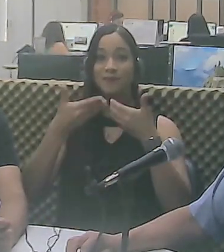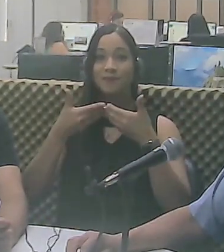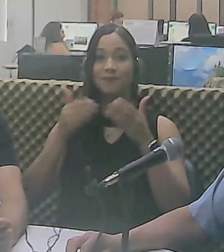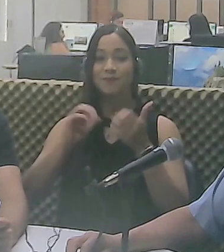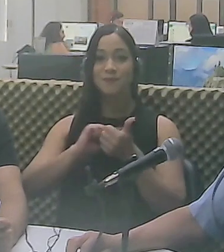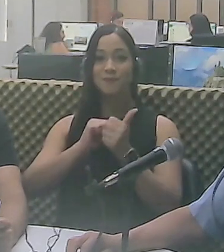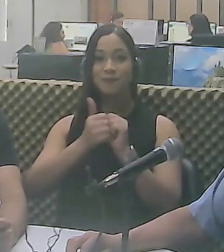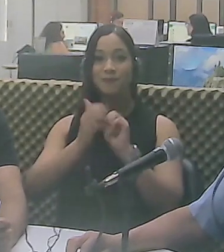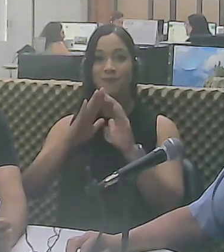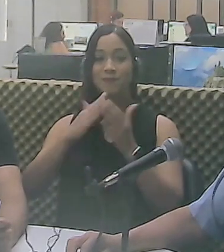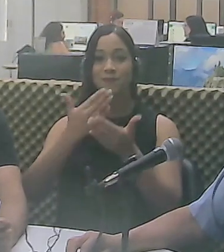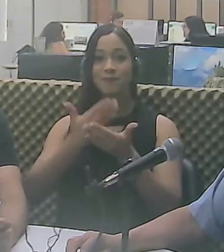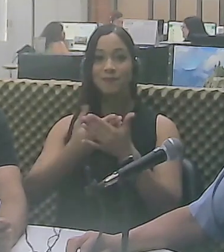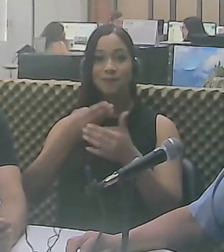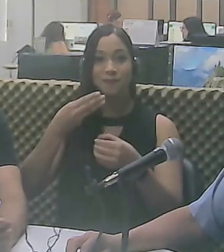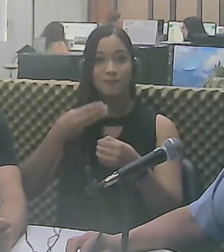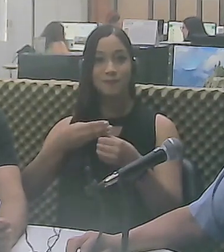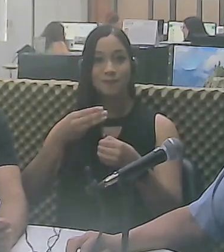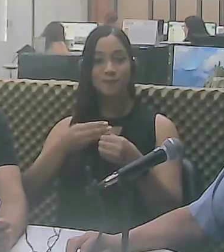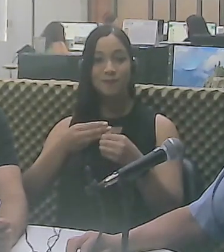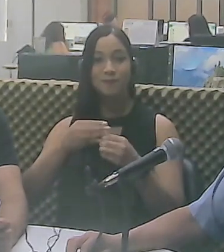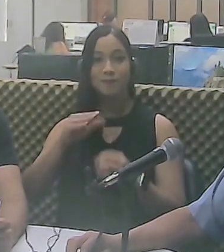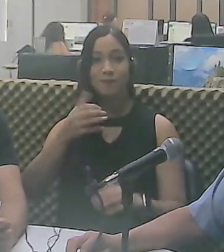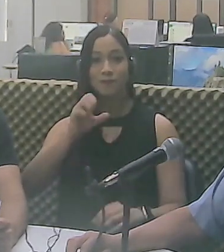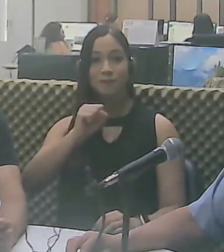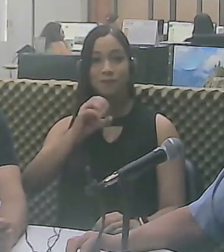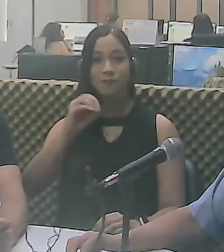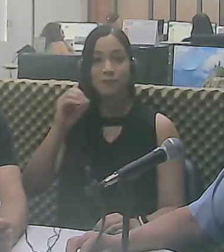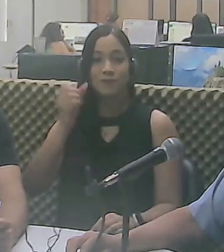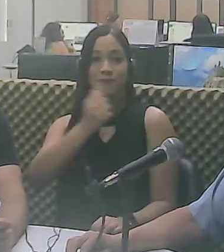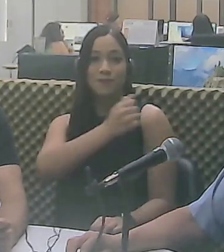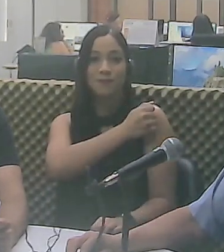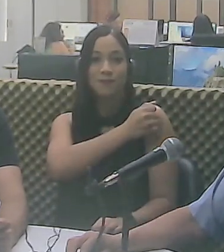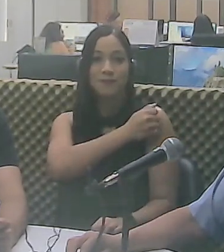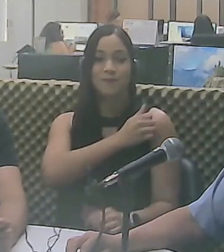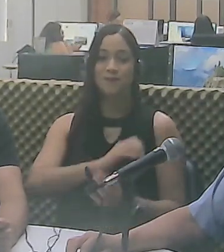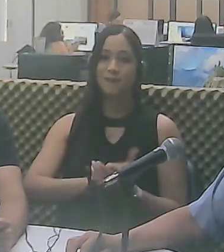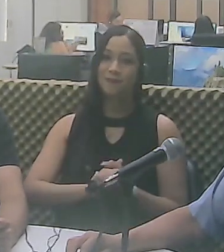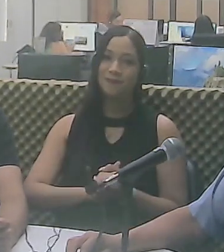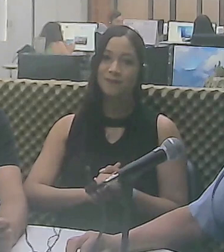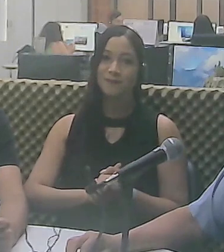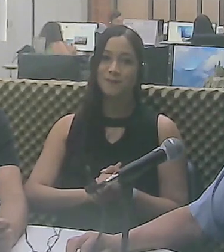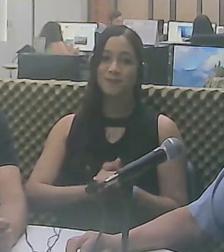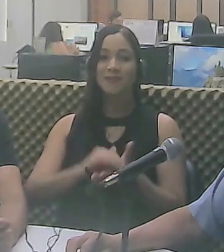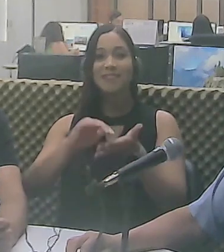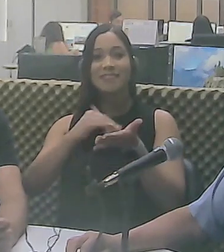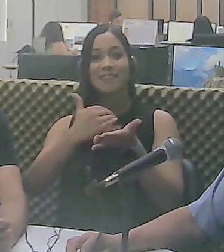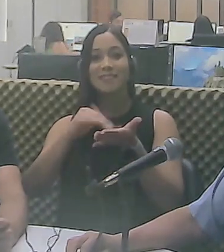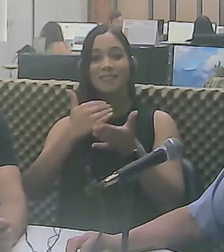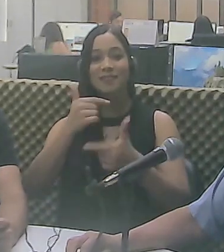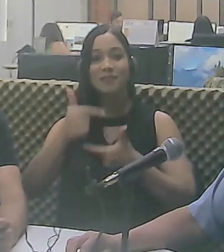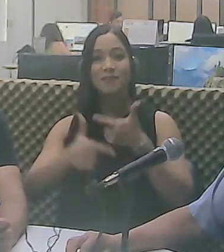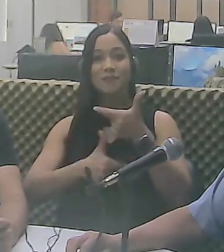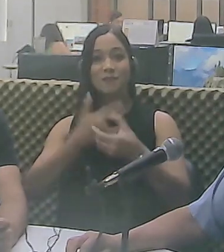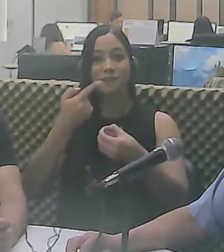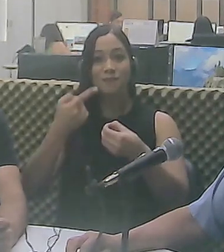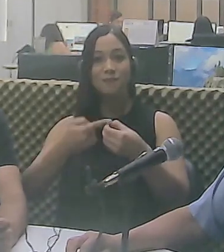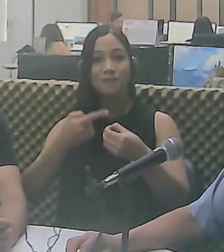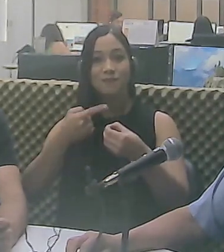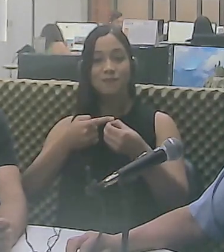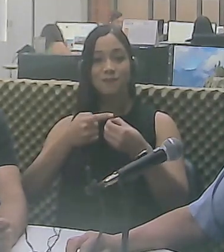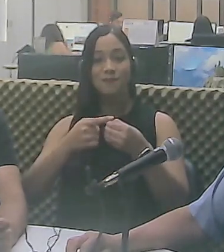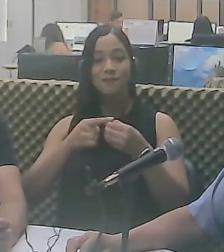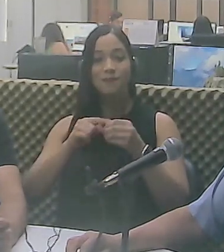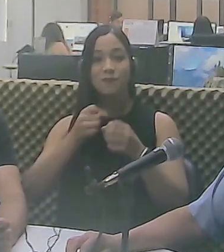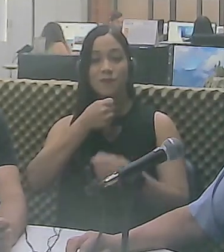dos jogos das escolas municipais reuni cerca de 800 alunos secretário de serviços urbanos fala